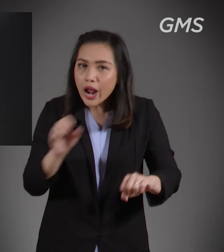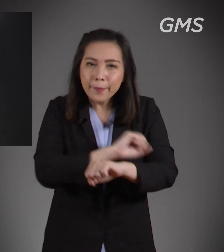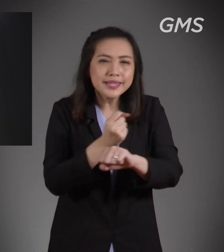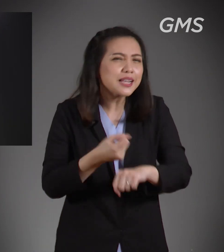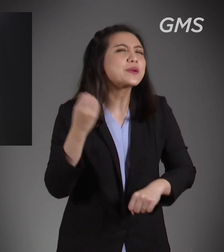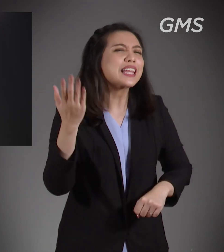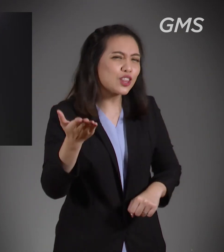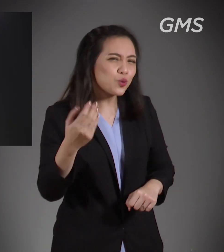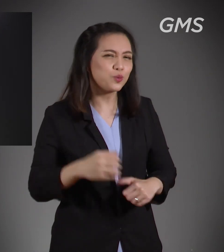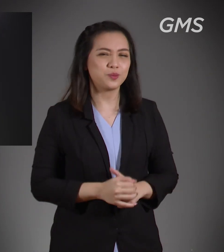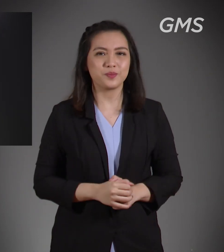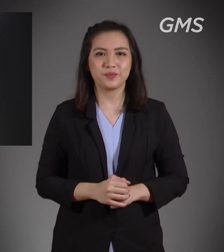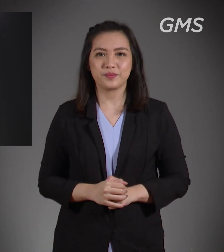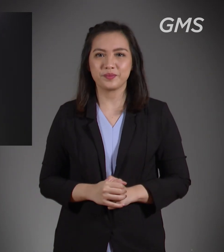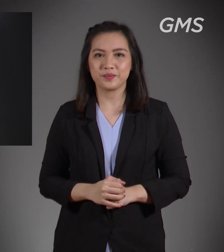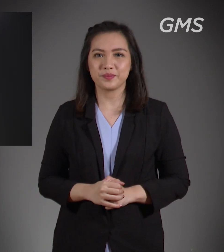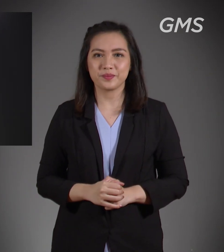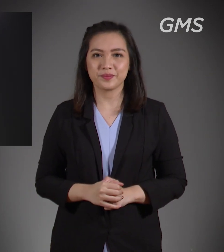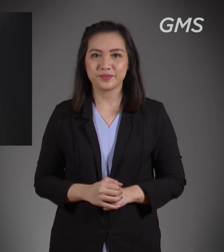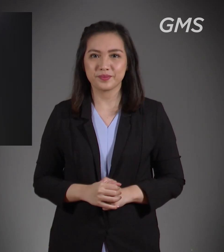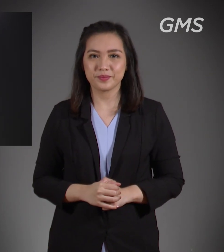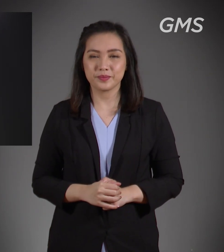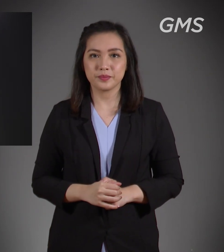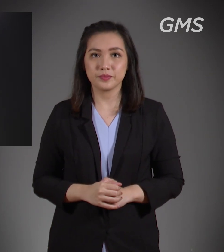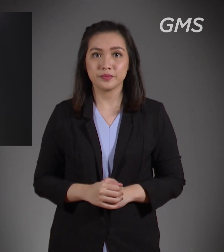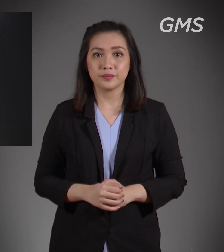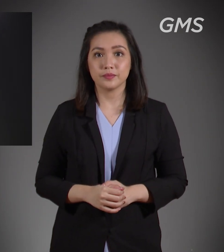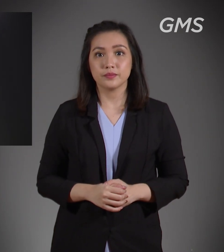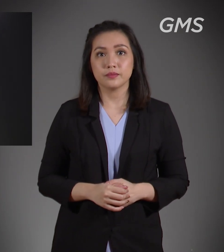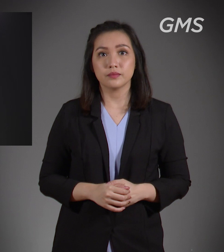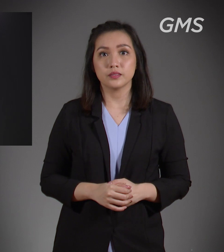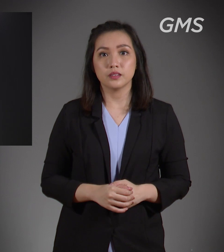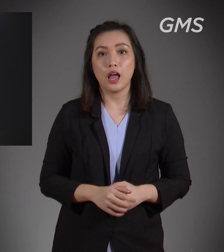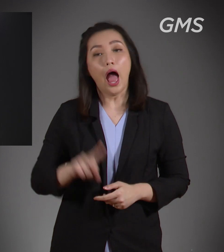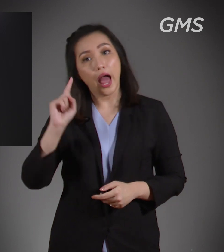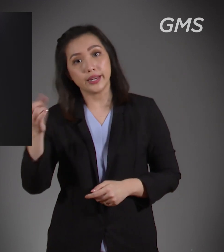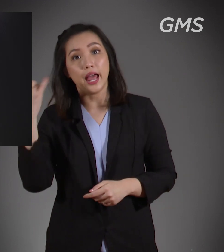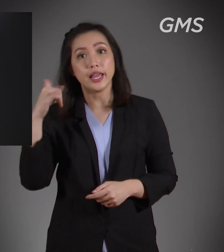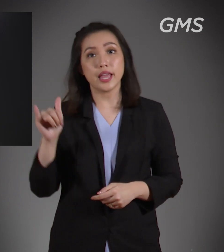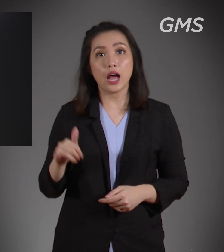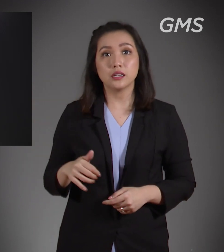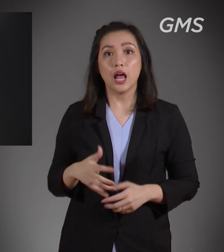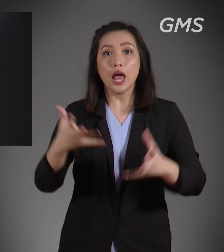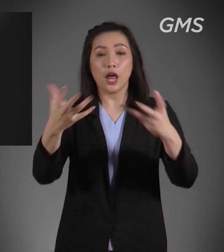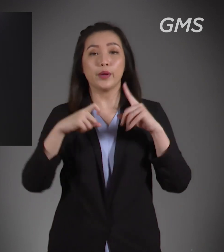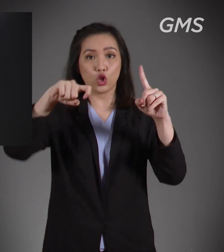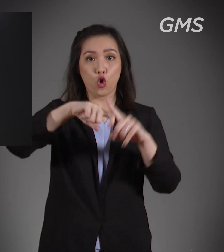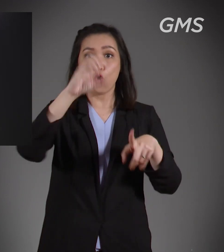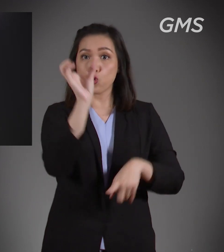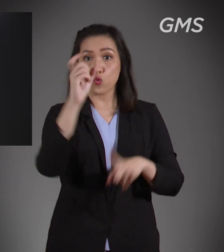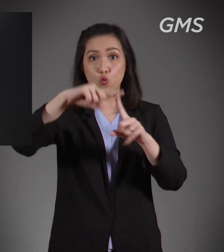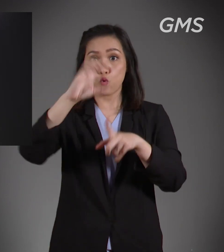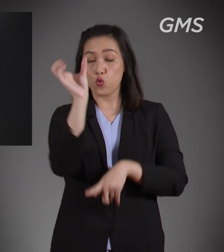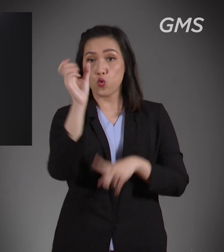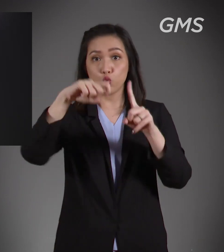kurang harta itu masih masuk kategori itu. Ada juga yang karena kutukan. Jadi kita harus fair-fairan lihat kasus per